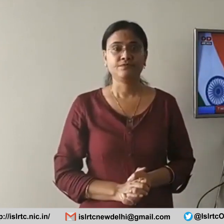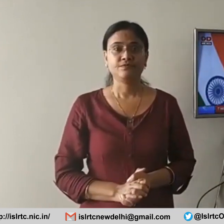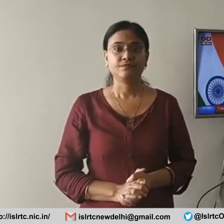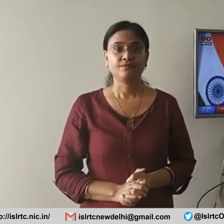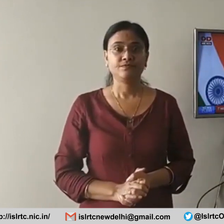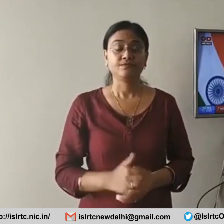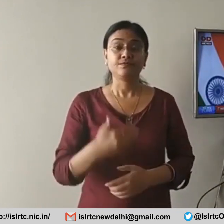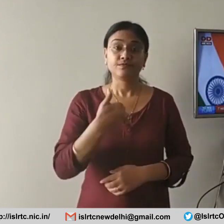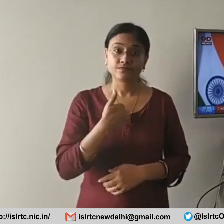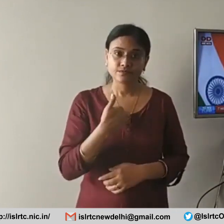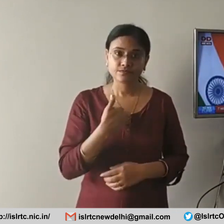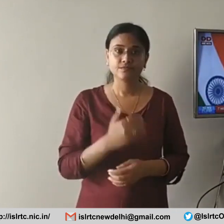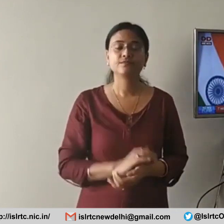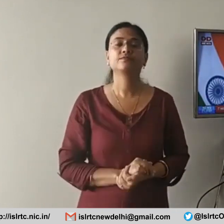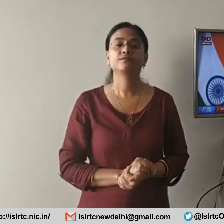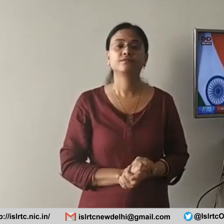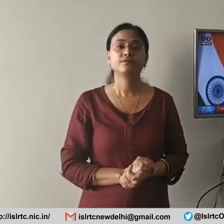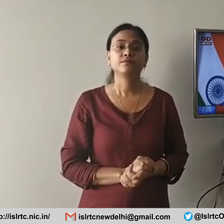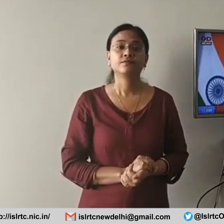मेरी